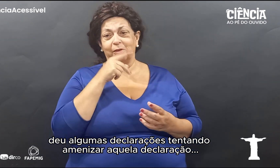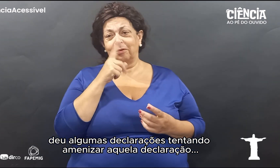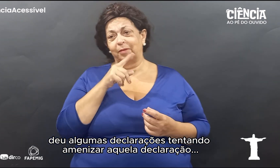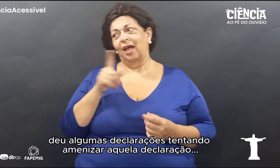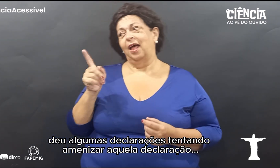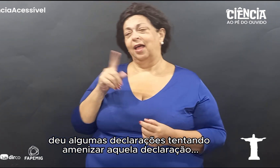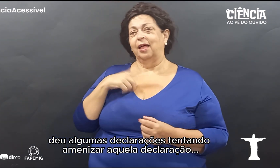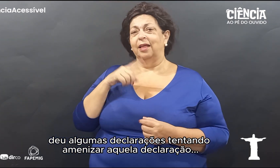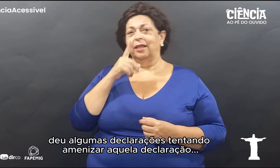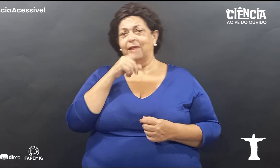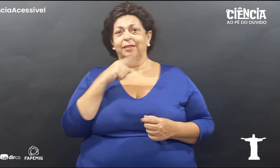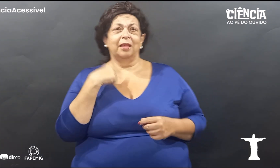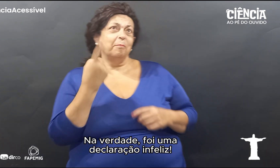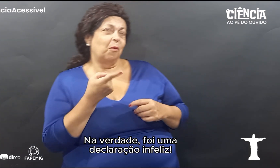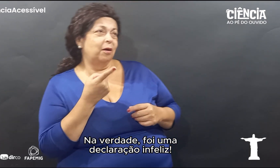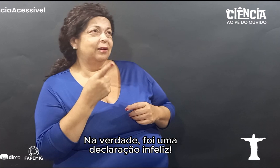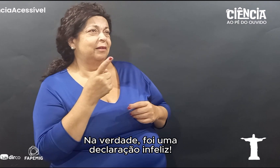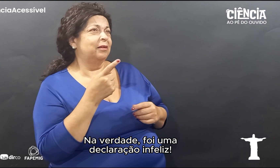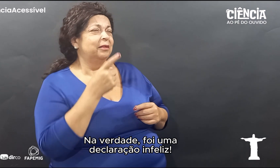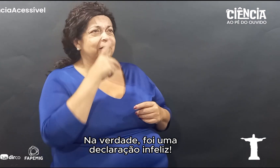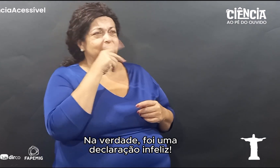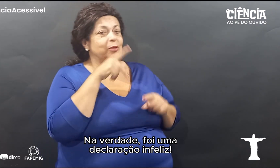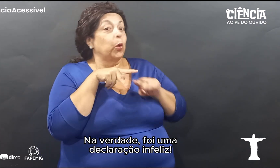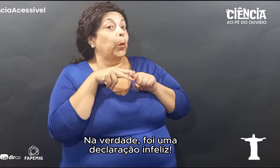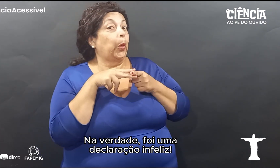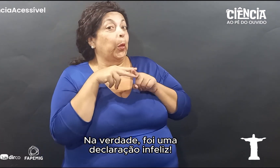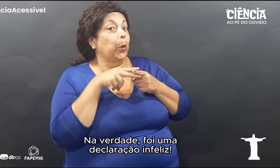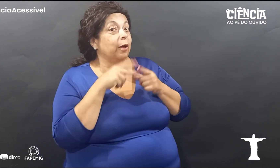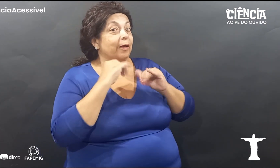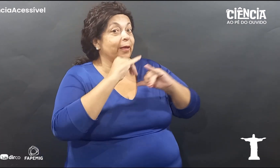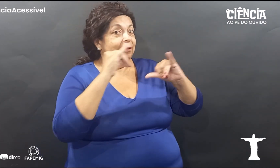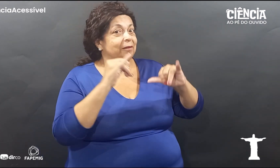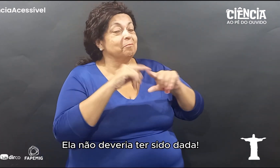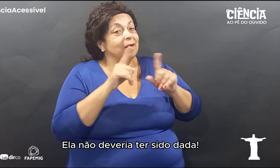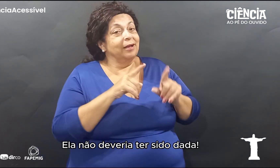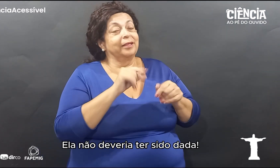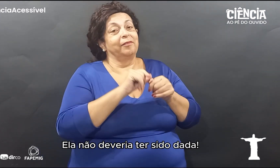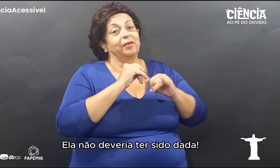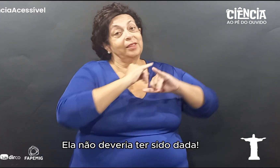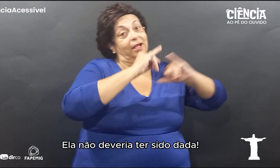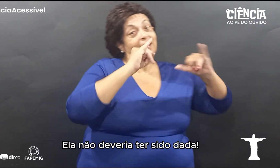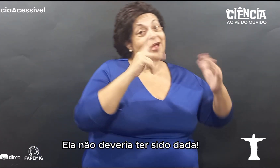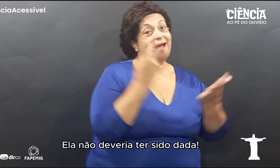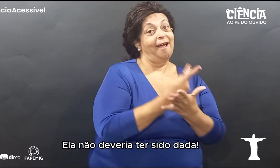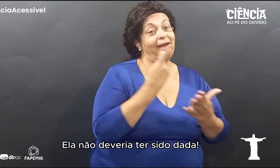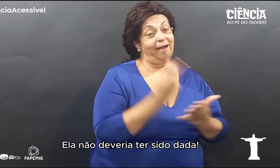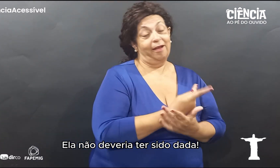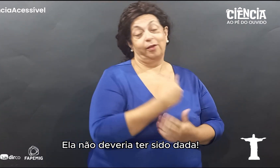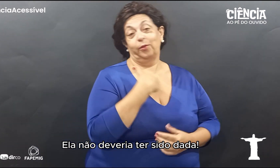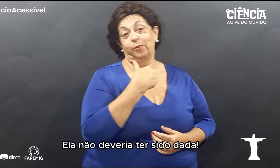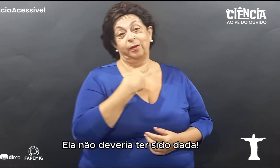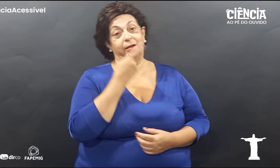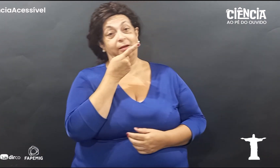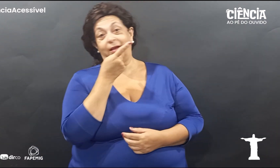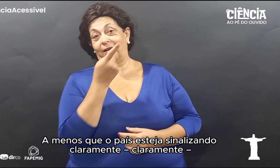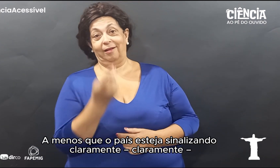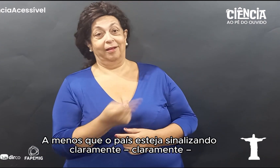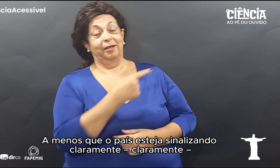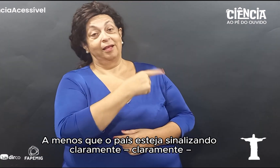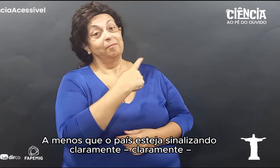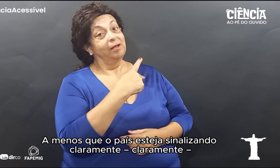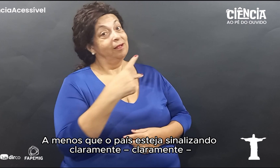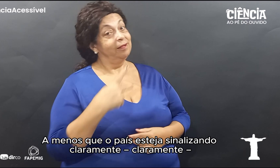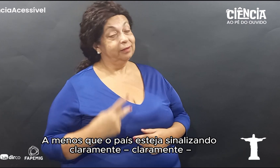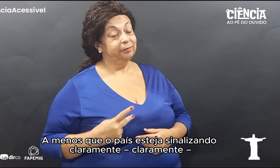amenizar aquela declaração. Na verdade, foi uma declaração infeliz. Ela não deveria ter sido dada,